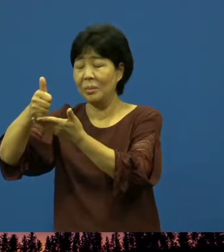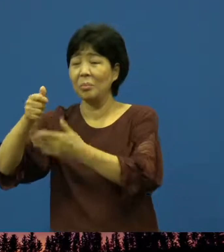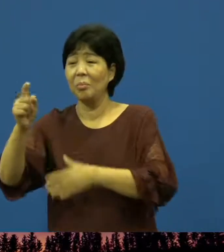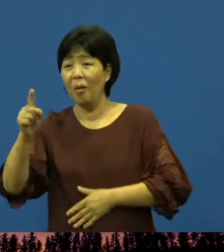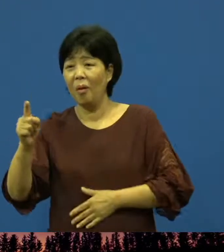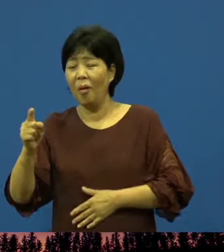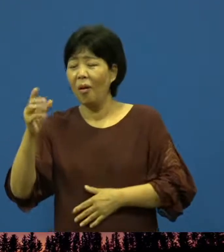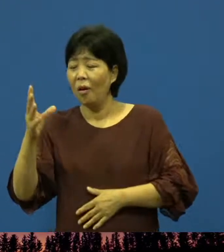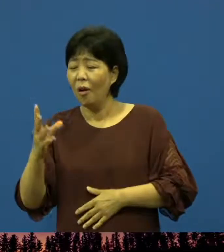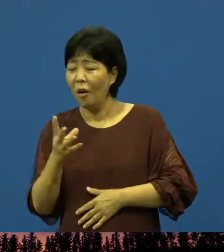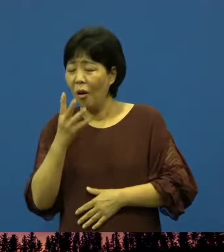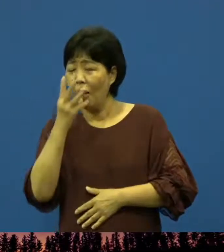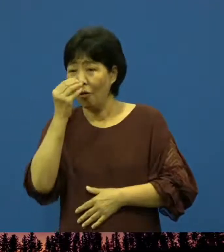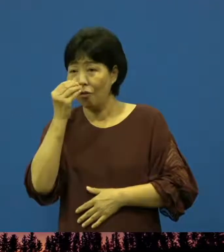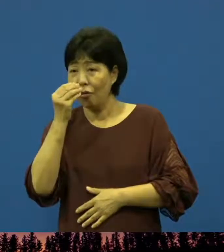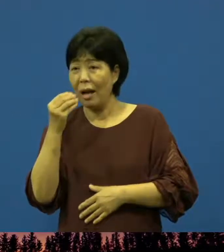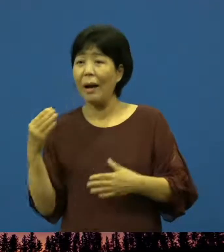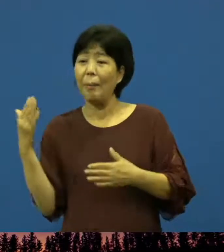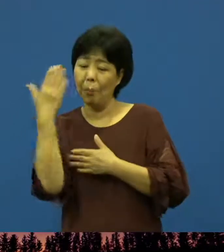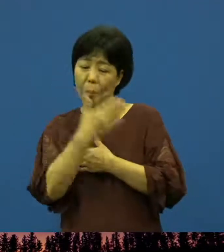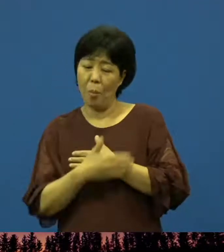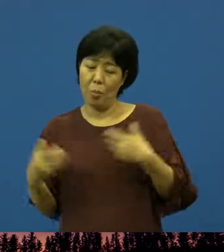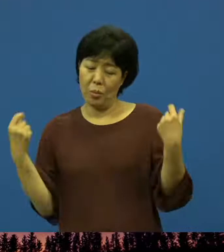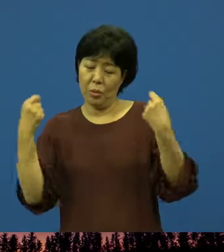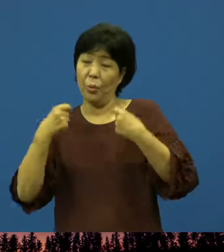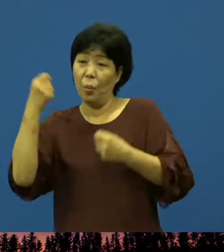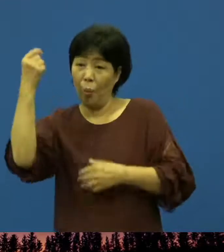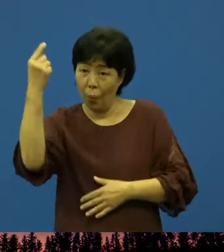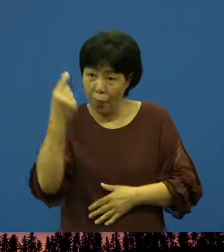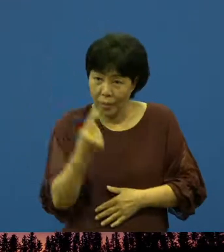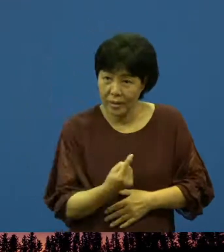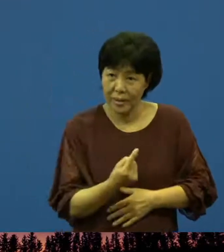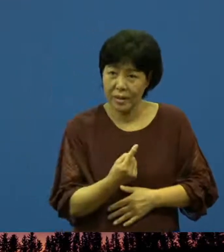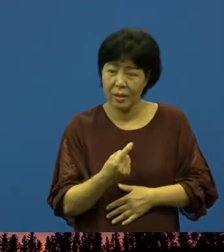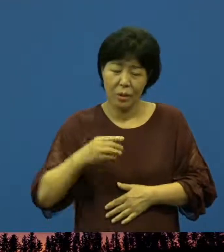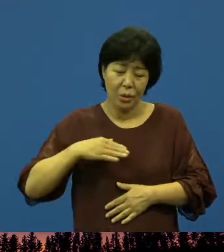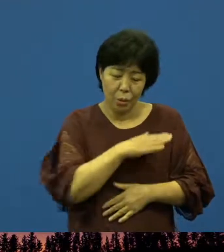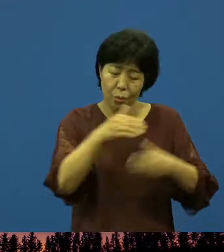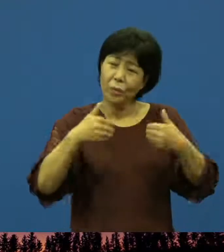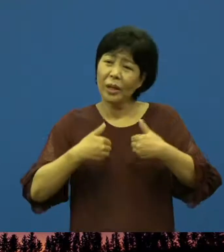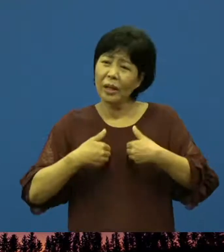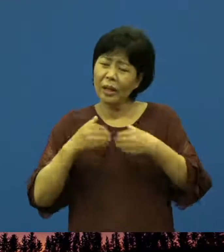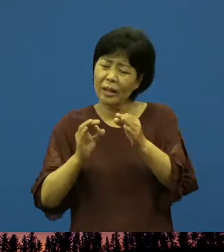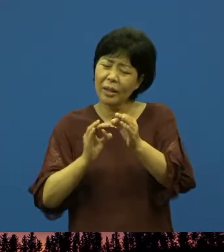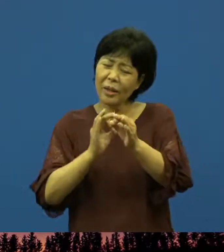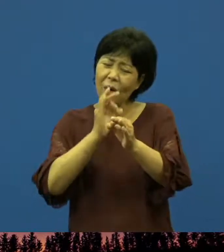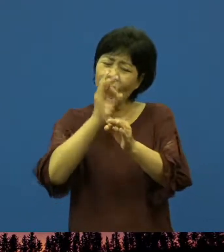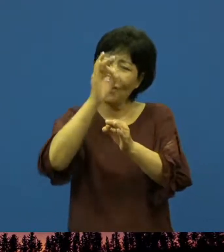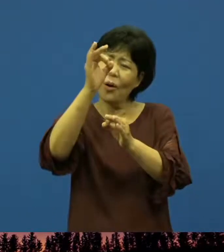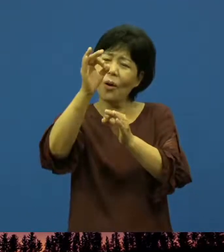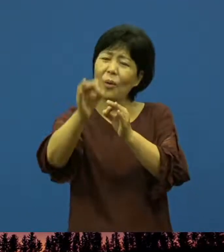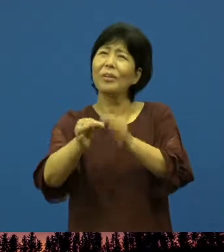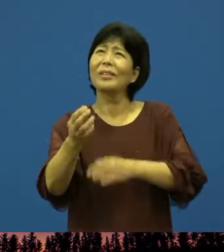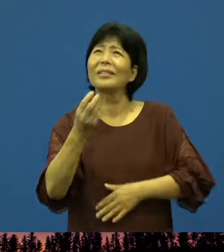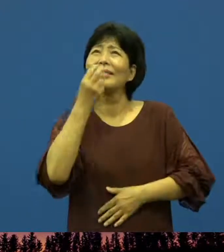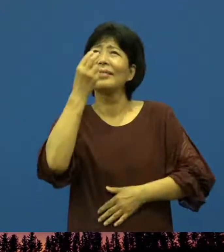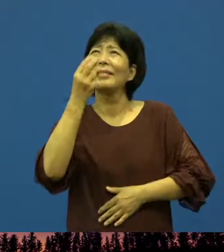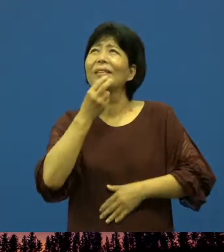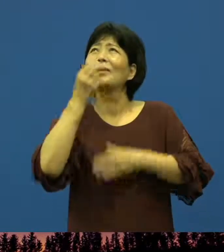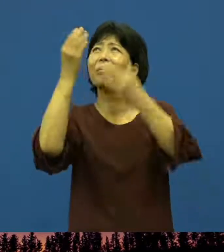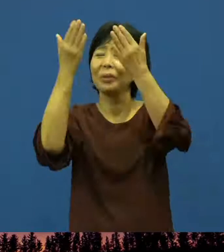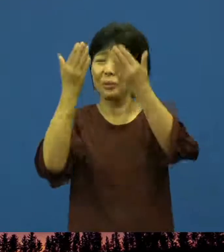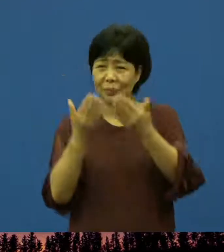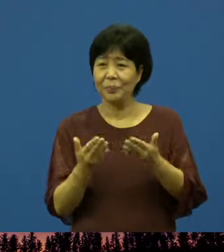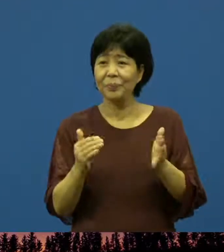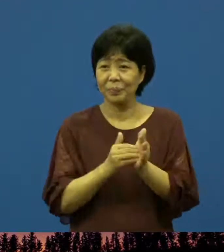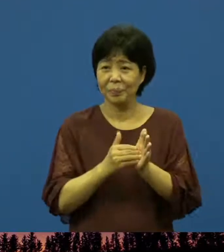부활 사건은 우리의 생명 안에 영원이라는 칩을 넣는 거예요. 그래서 예수